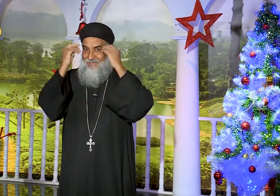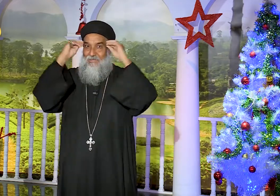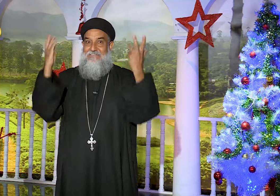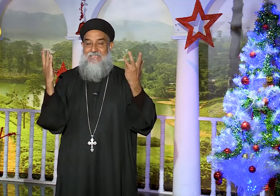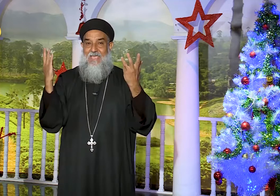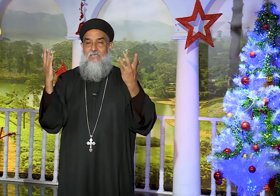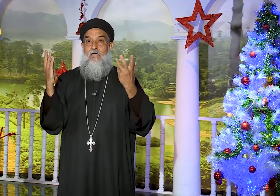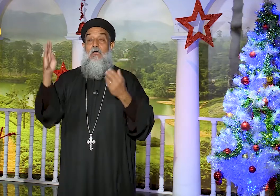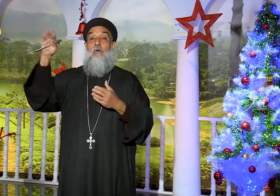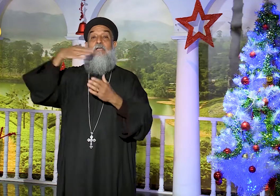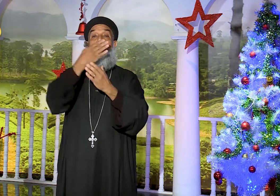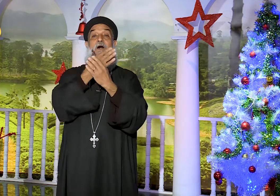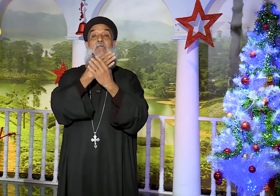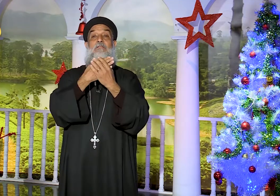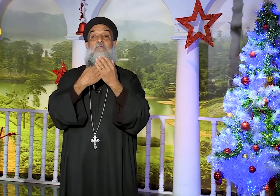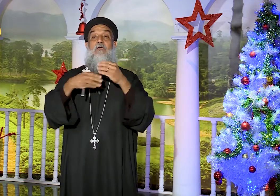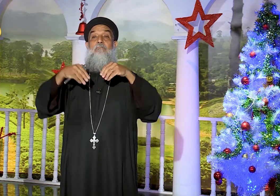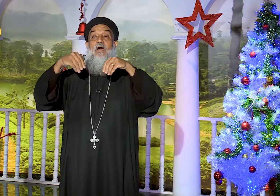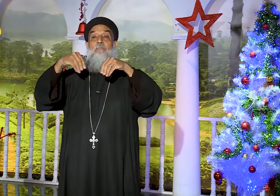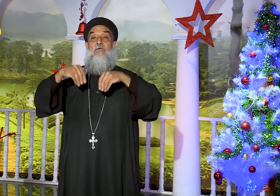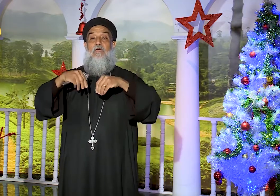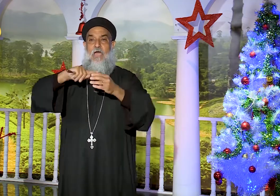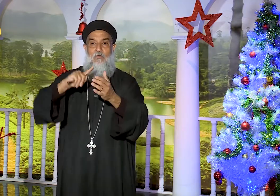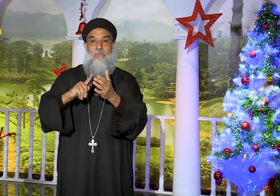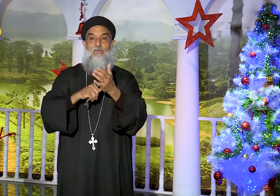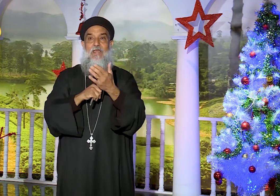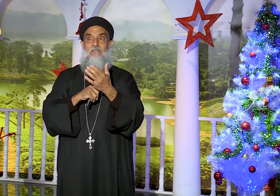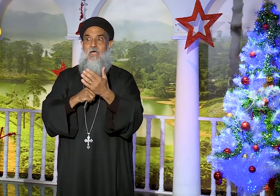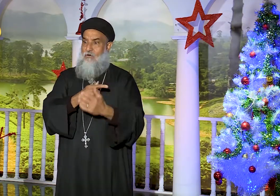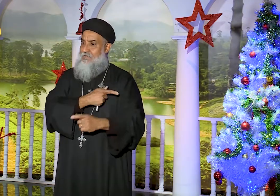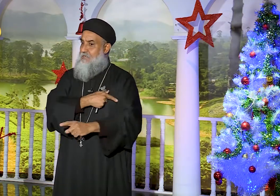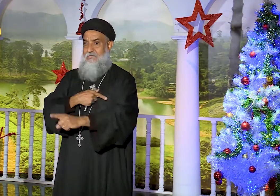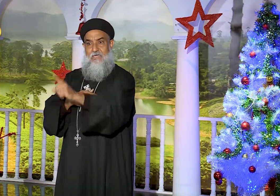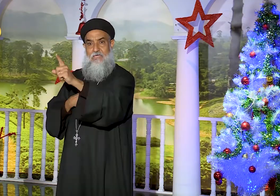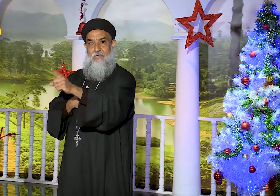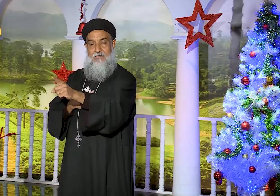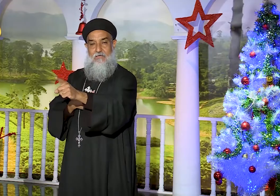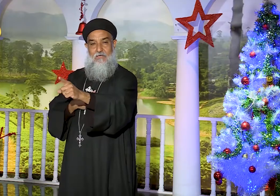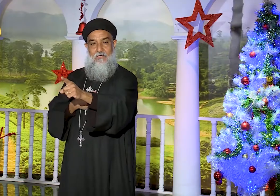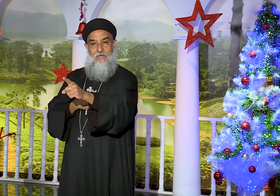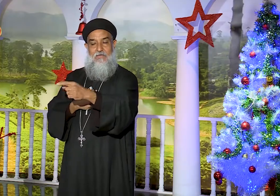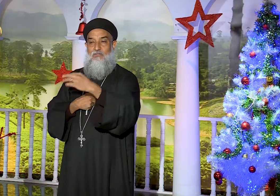طب ازاي؟ واتولد المعمدان. اول ما اتولد قالوا له هتسميه ايه؟ يا دوبك